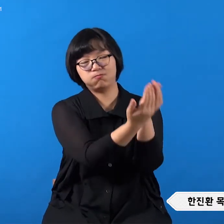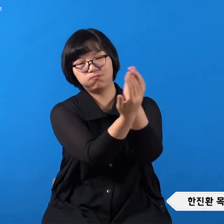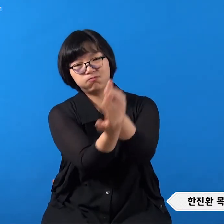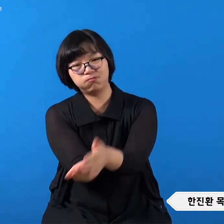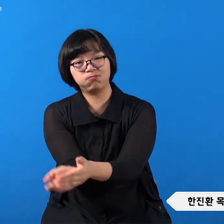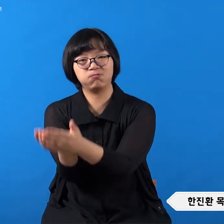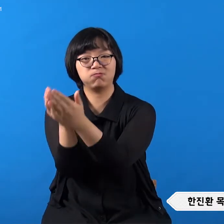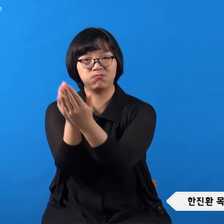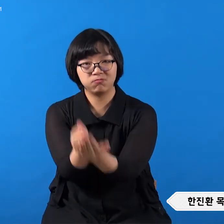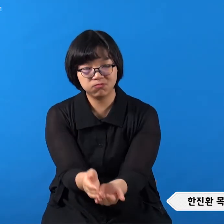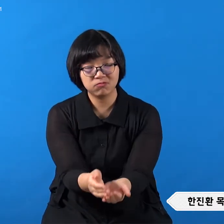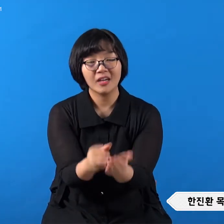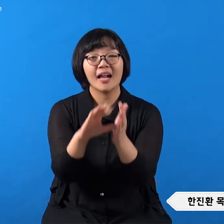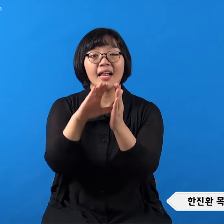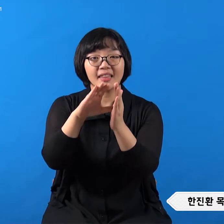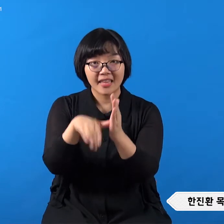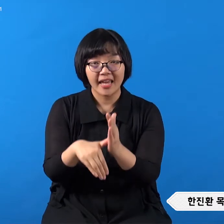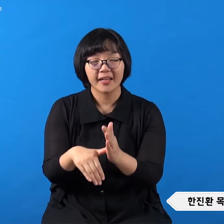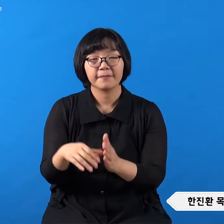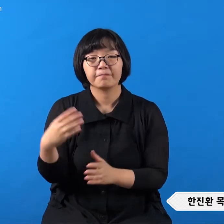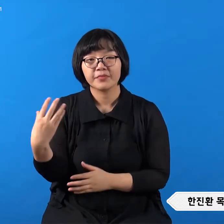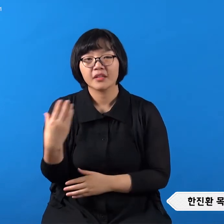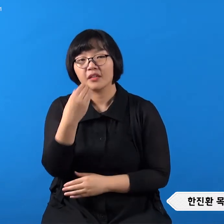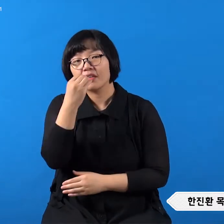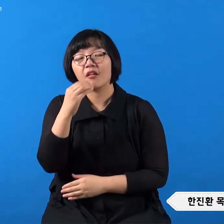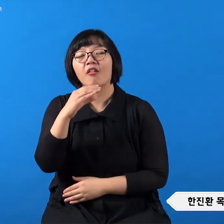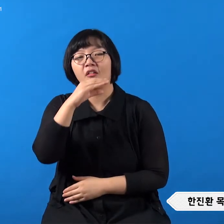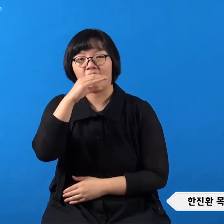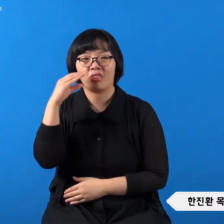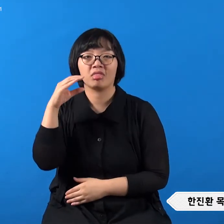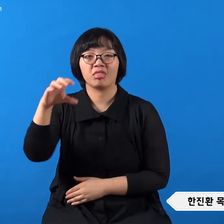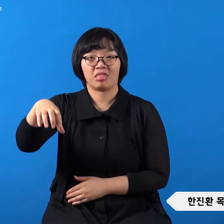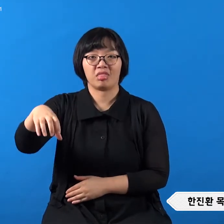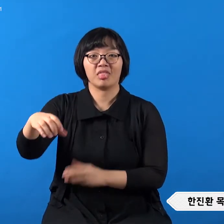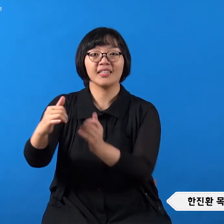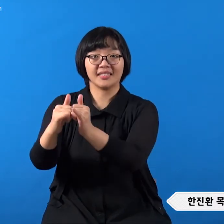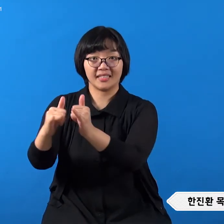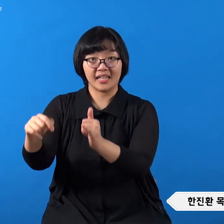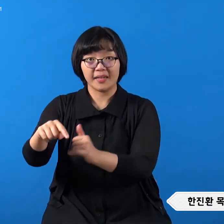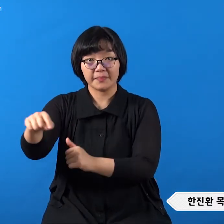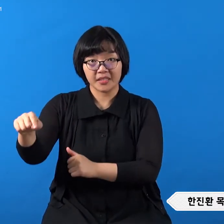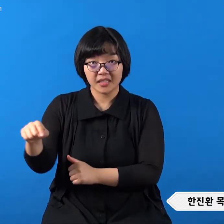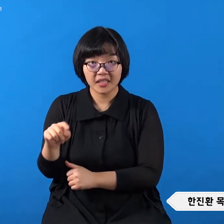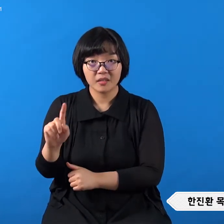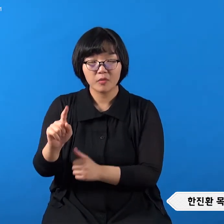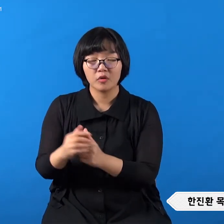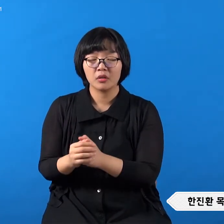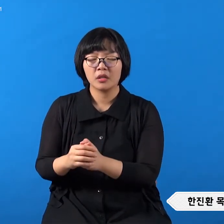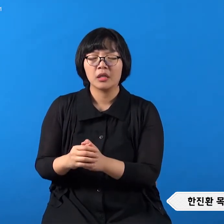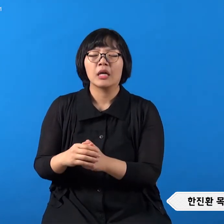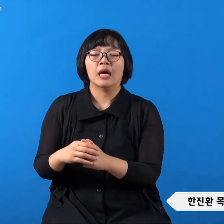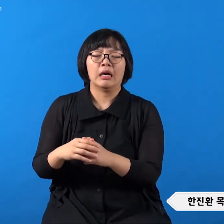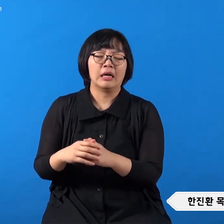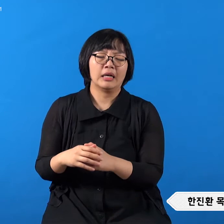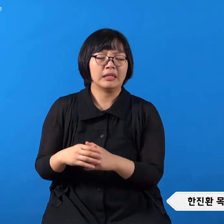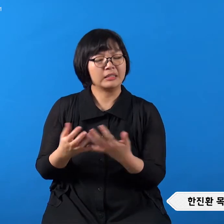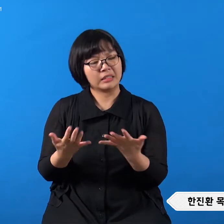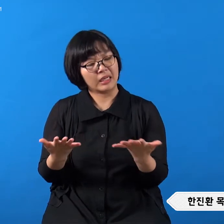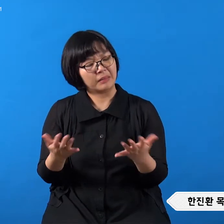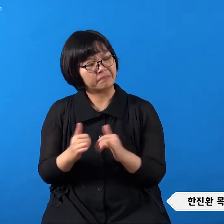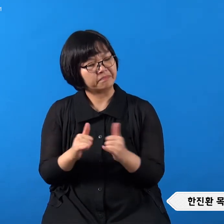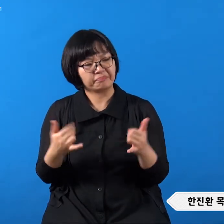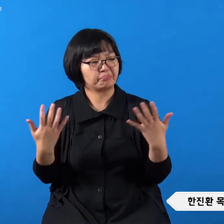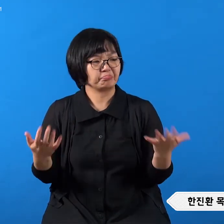구석에서 모라비안이라고 하는 경건파 성도들이 모든 것을 하나님께 맡기고